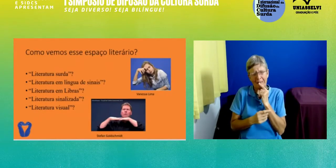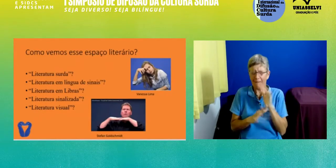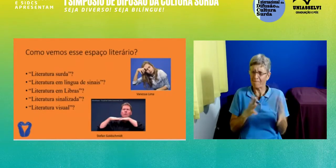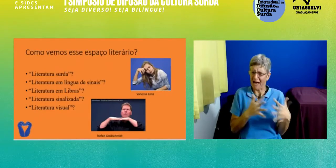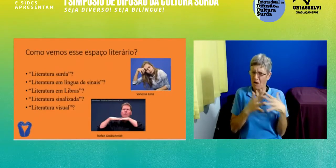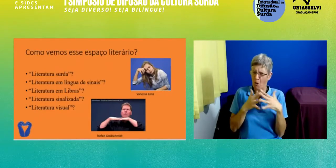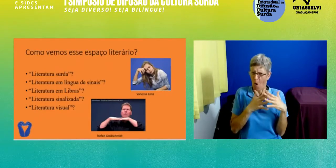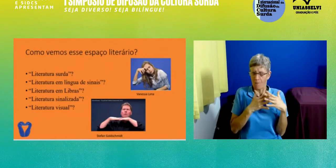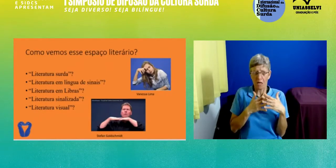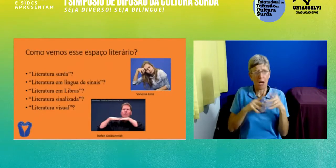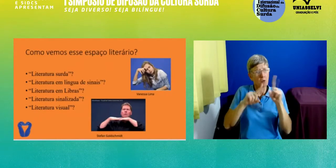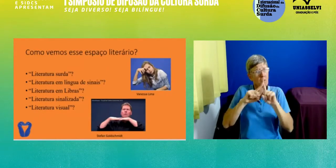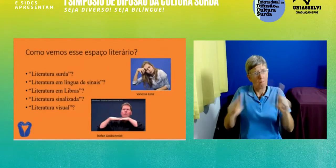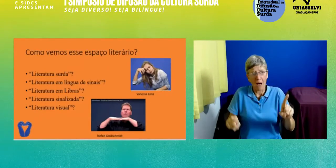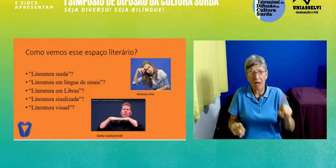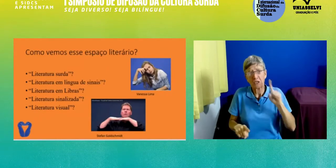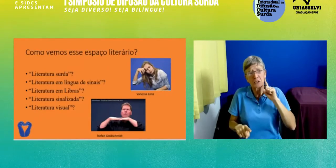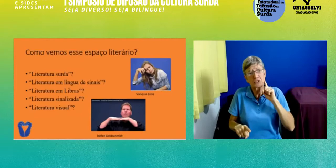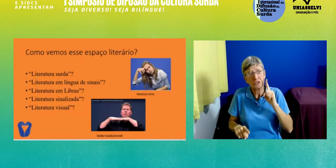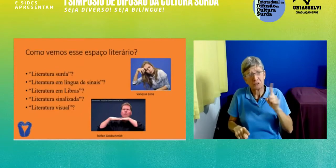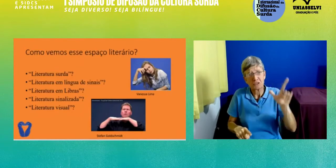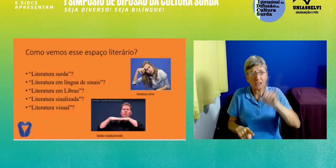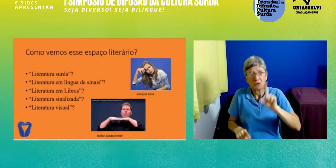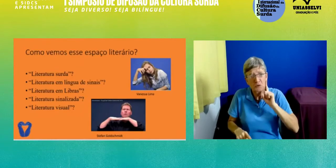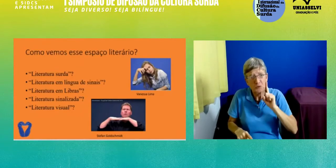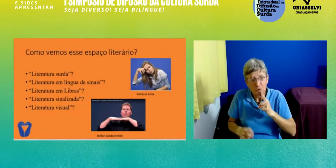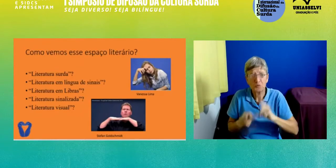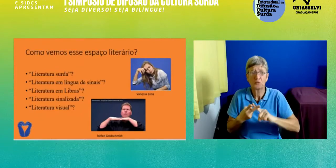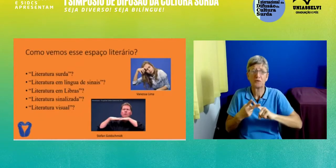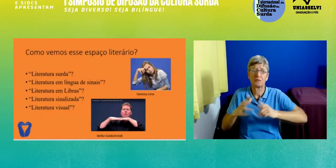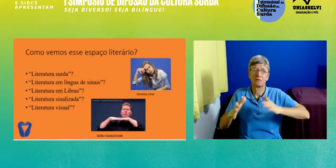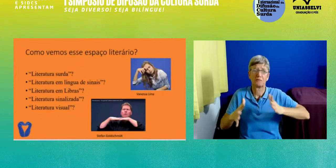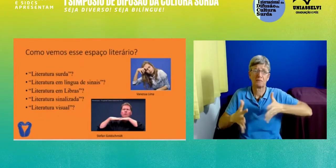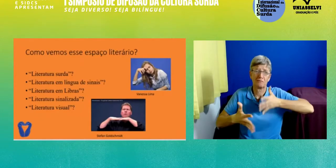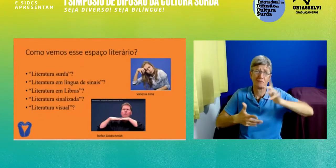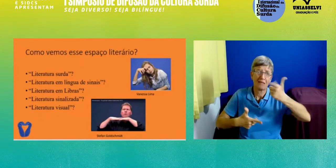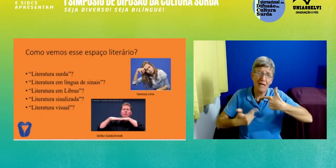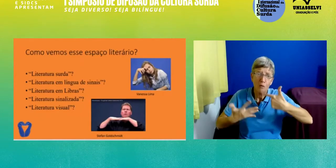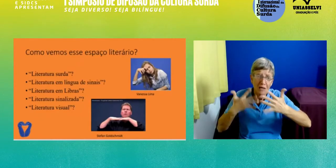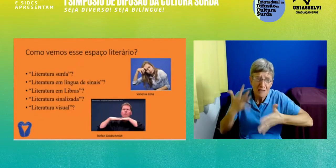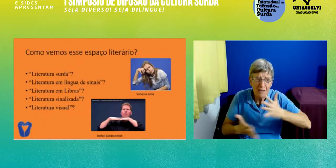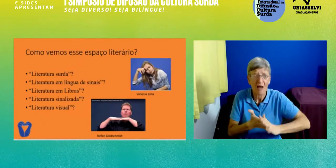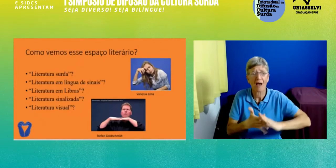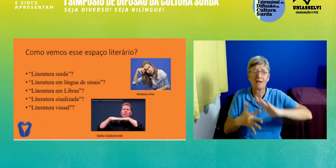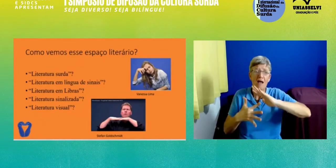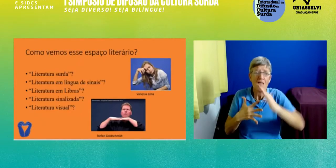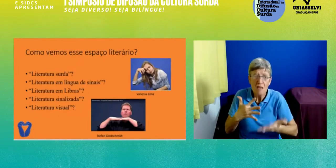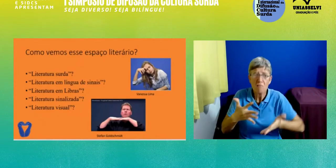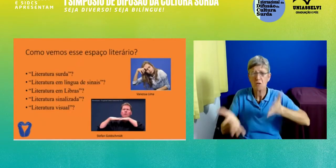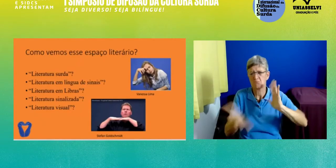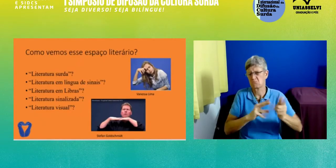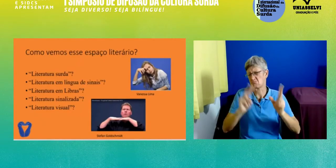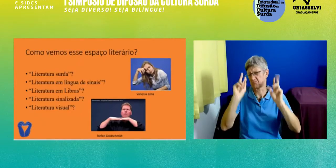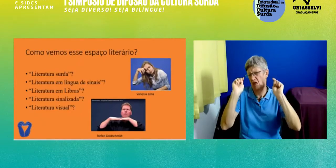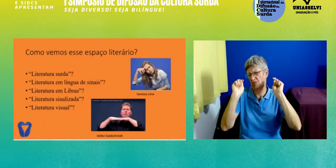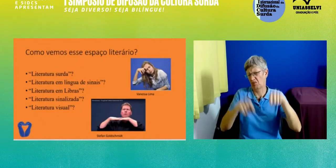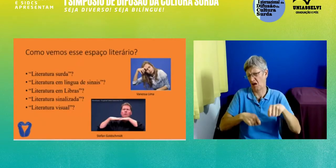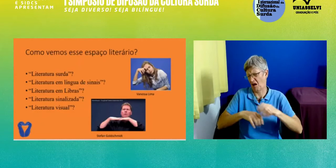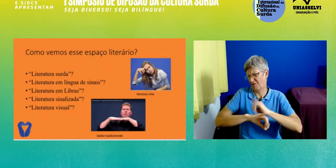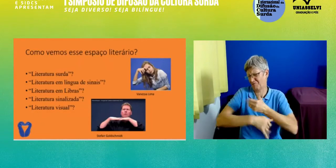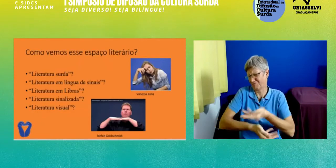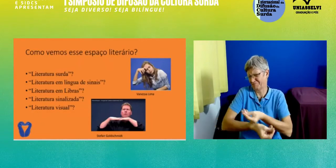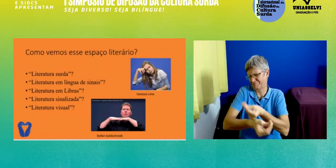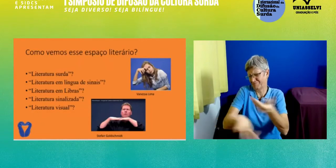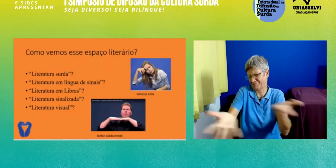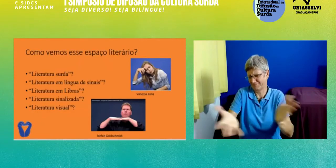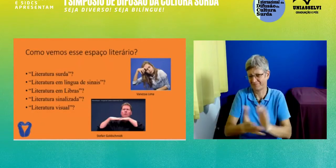que é uma literatura visual, e fica um pouco confuso, mas o surdo, em língua de sinais, em